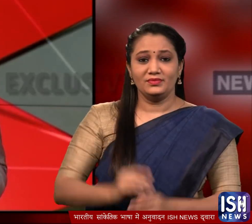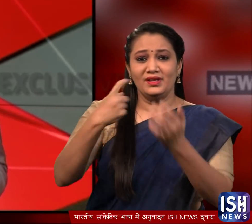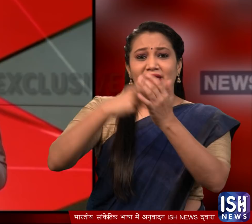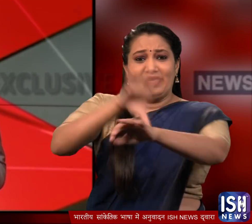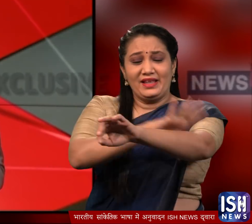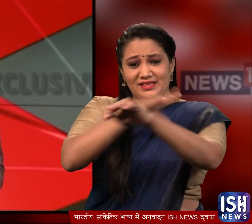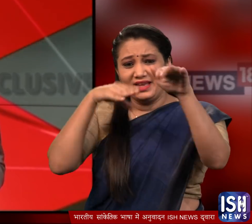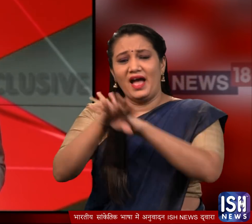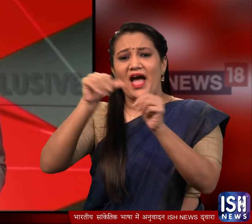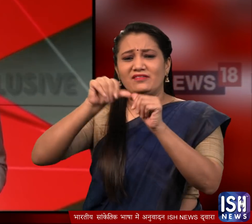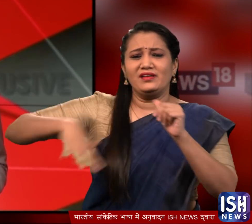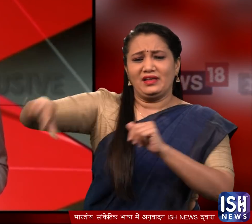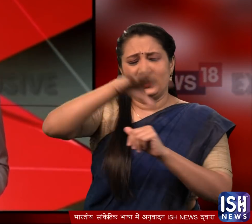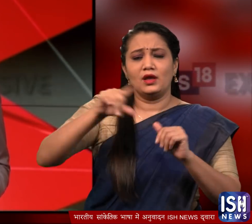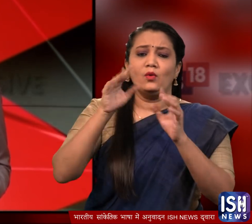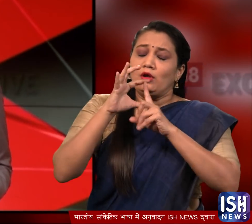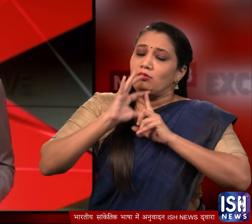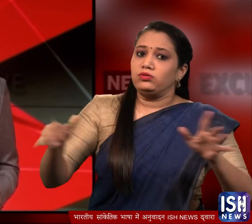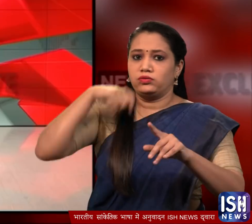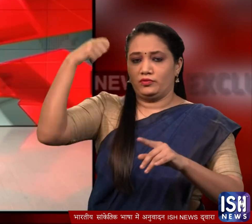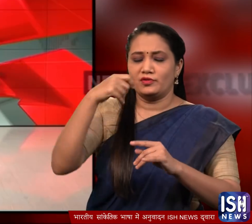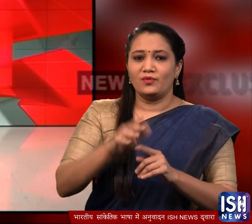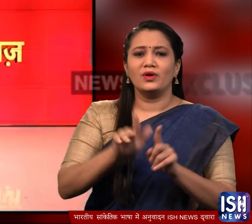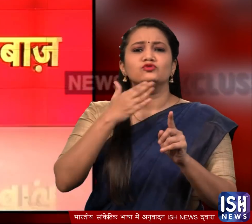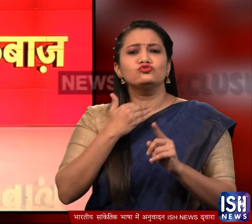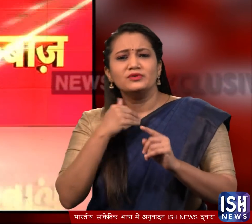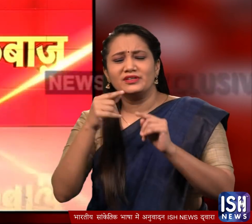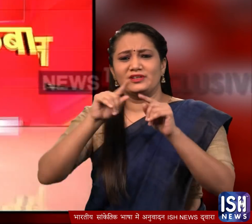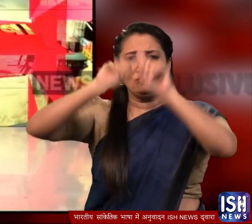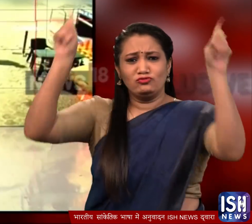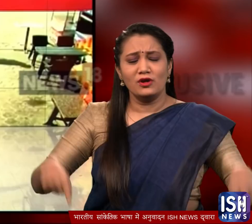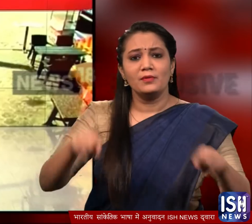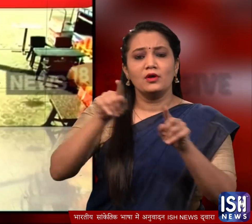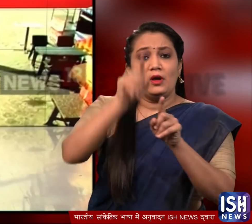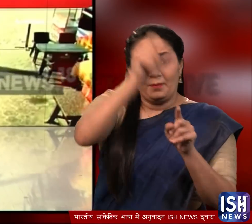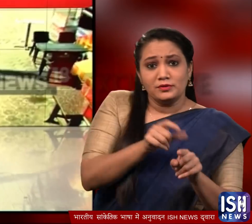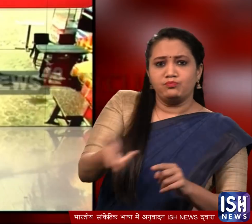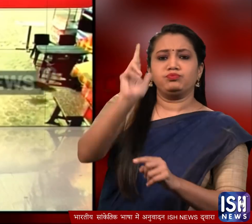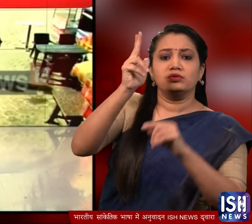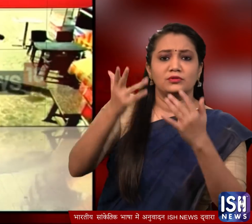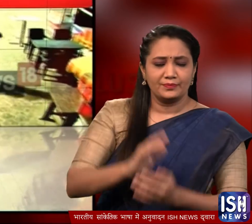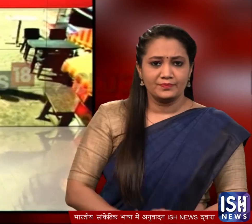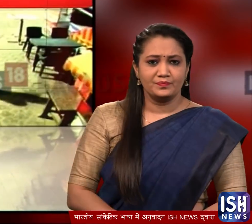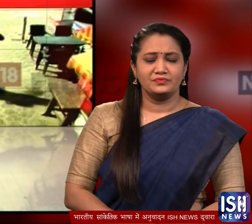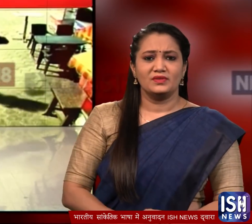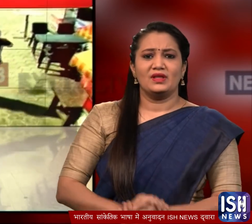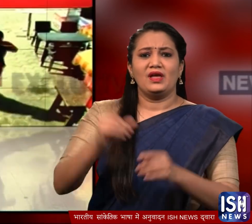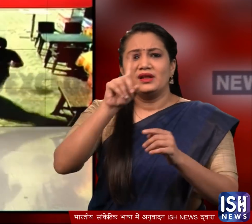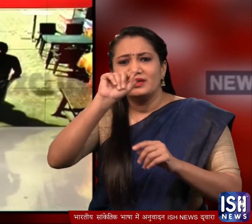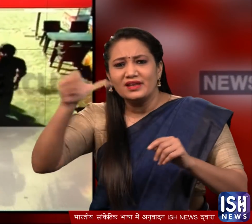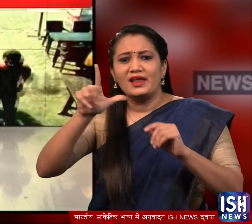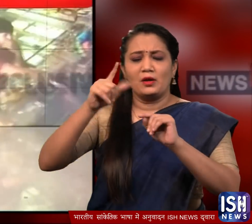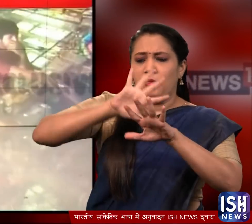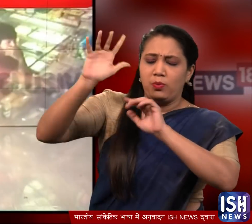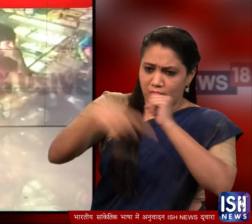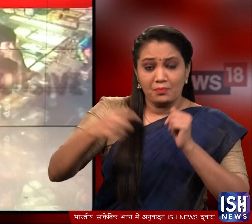अलवर से दहशत से भर देने वाली तस्वीरें सामने आईं, जिनमें मिठाई की एक दुकान में एक आदमी गोली चलाता नजर आया। आरोप है कि 10 लाख